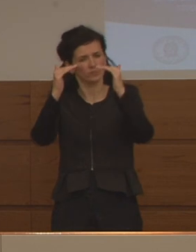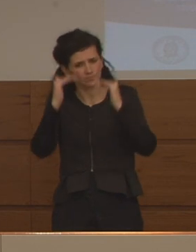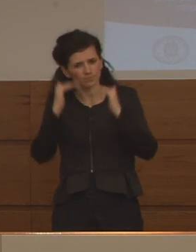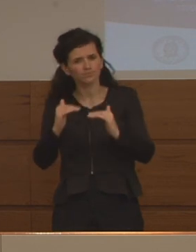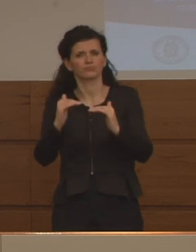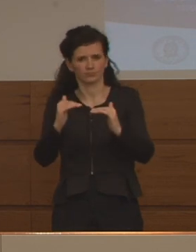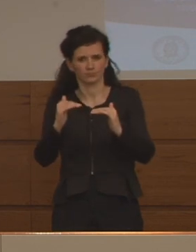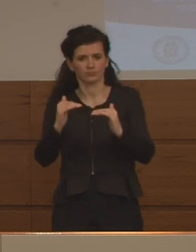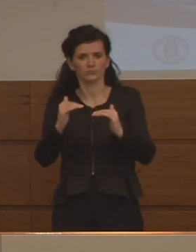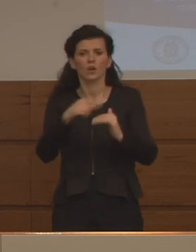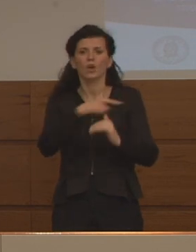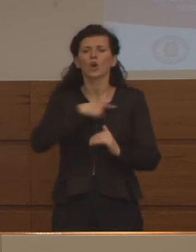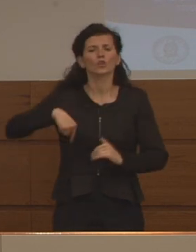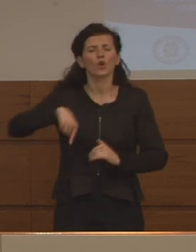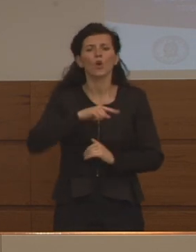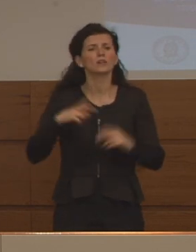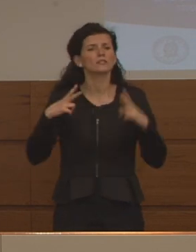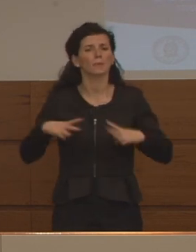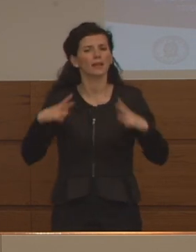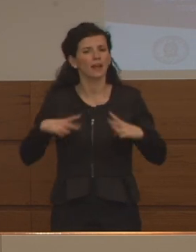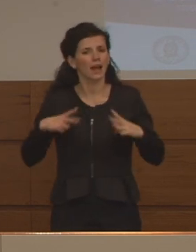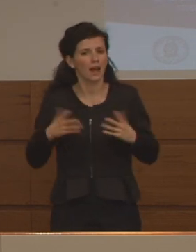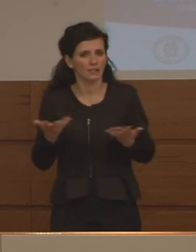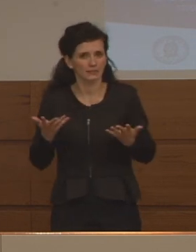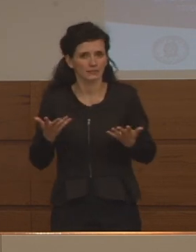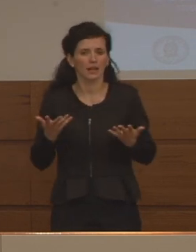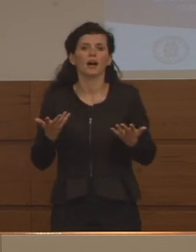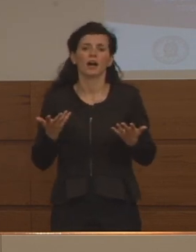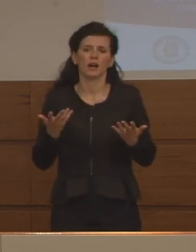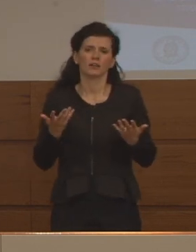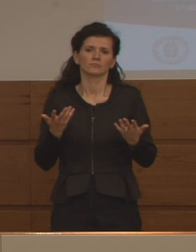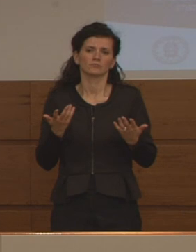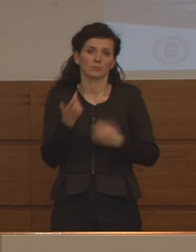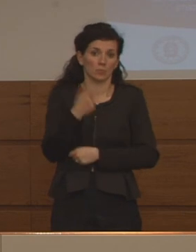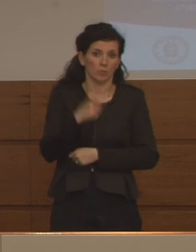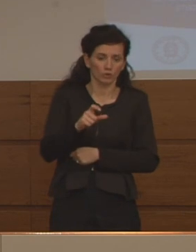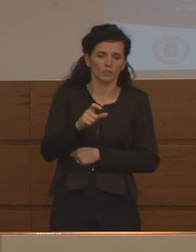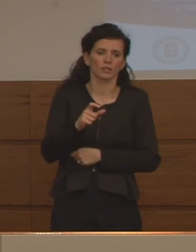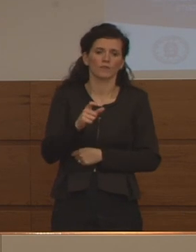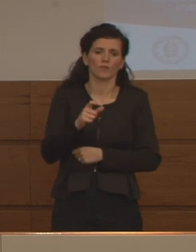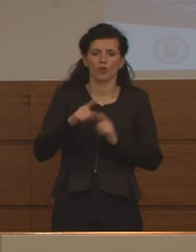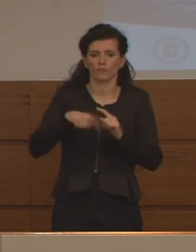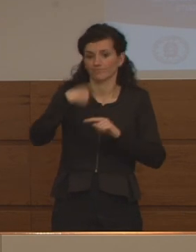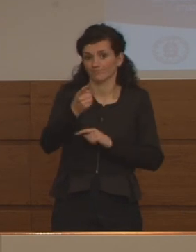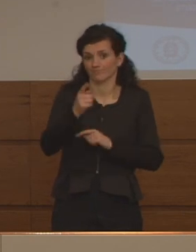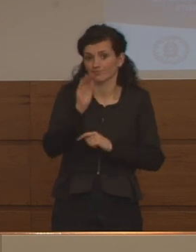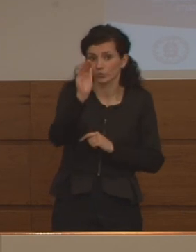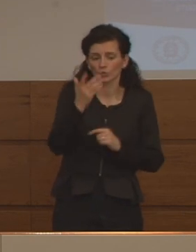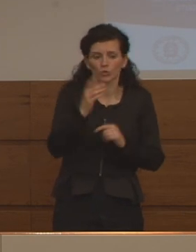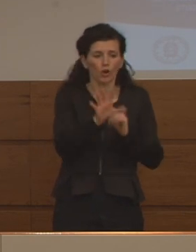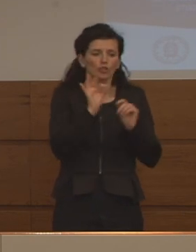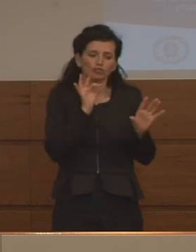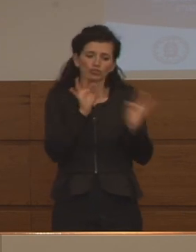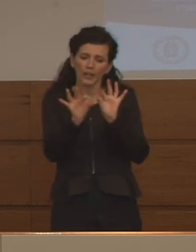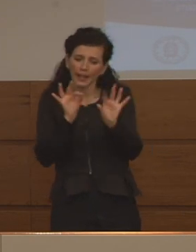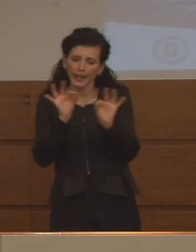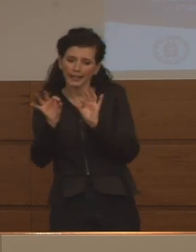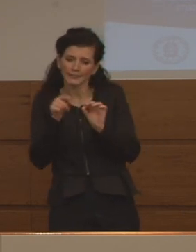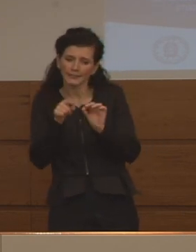comunque che proprio perché verranno fatte delle scelte straordinariamente